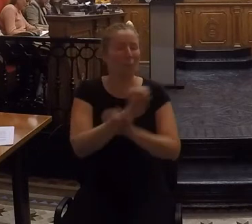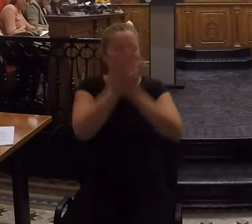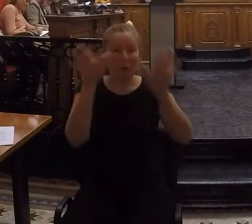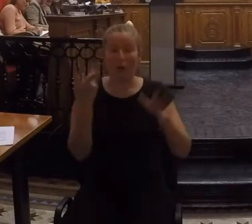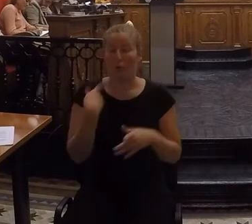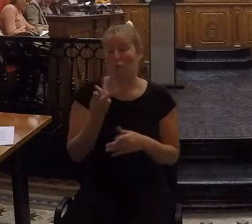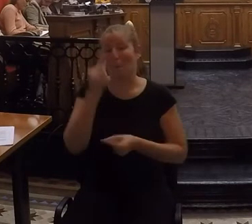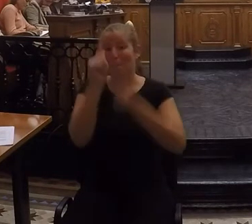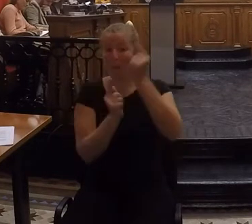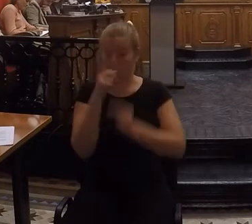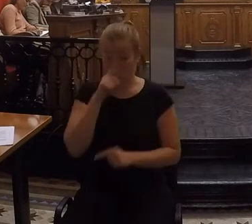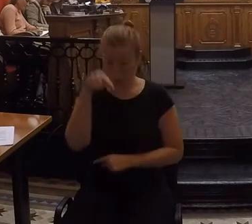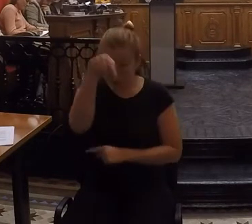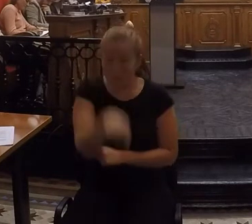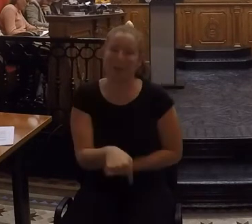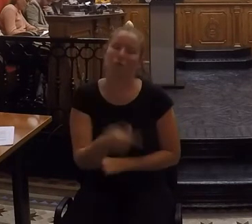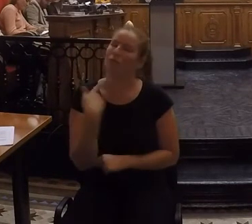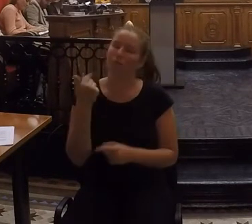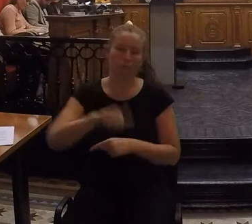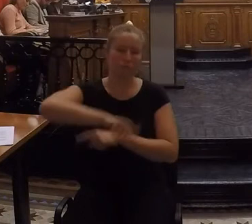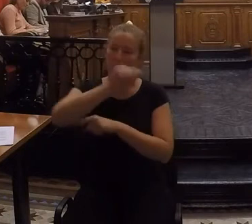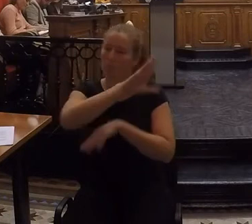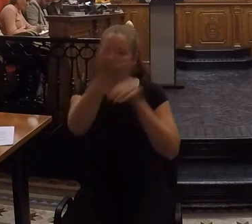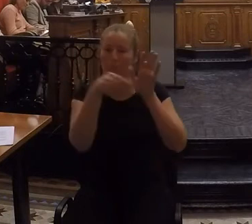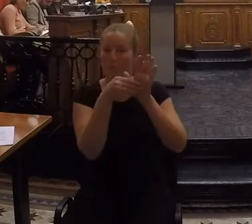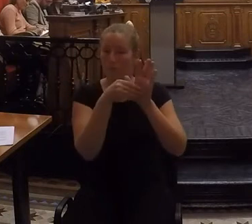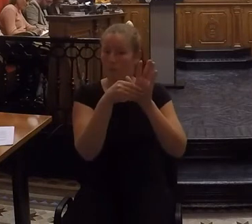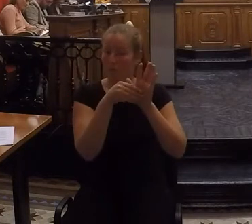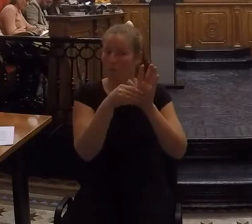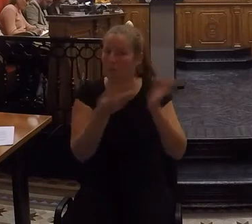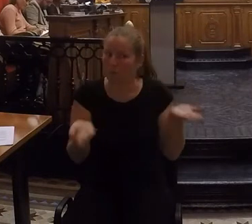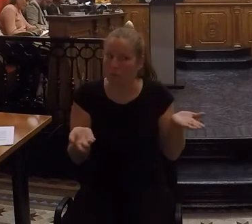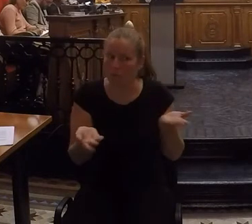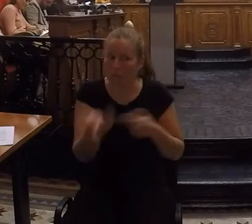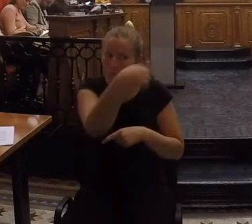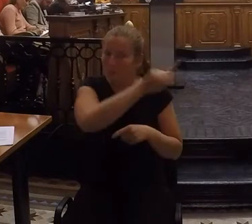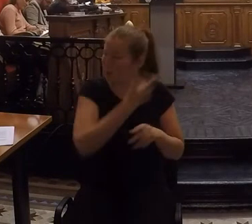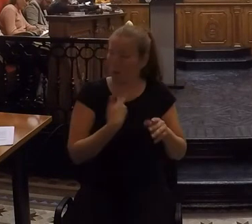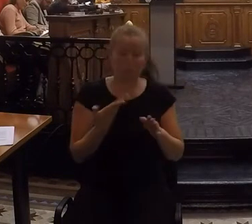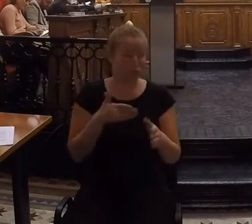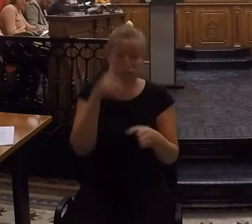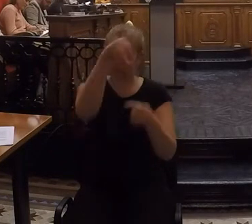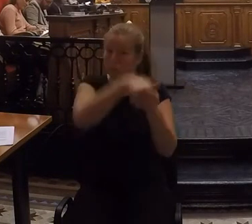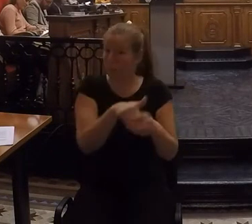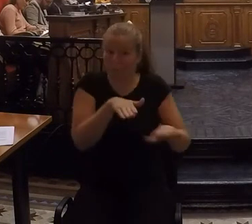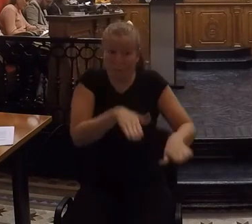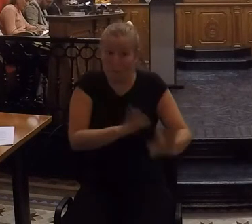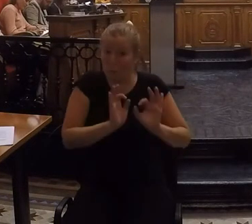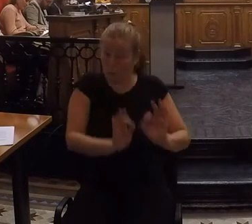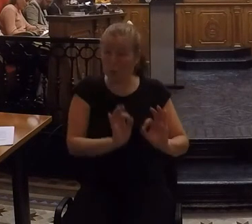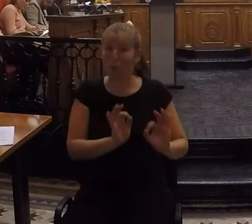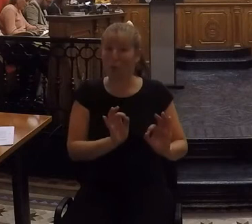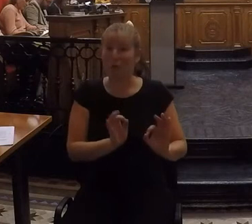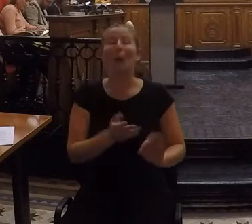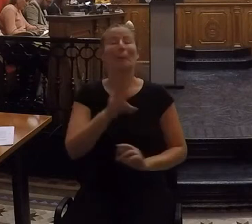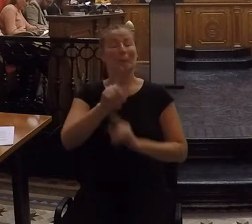independencia de si obteníamos los fondos europeos o no. Ustedes votaron a favor e incluso se atrevieron